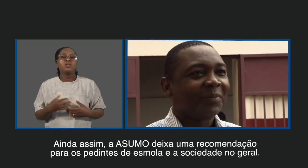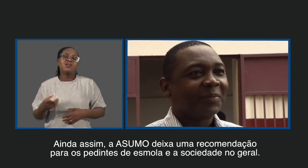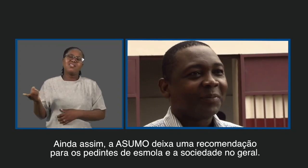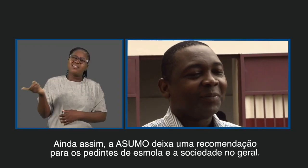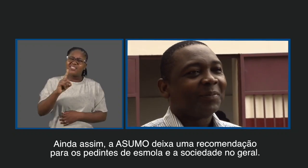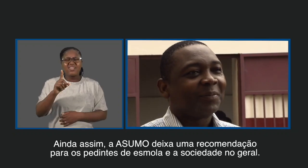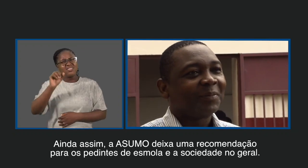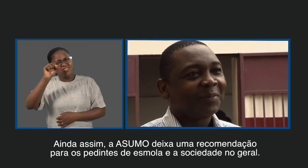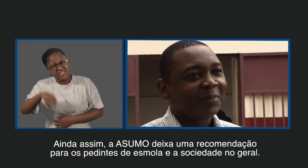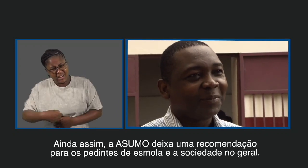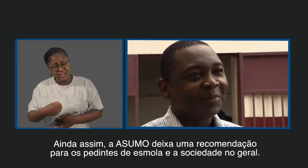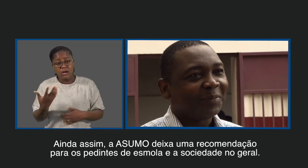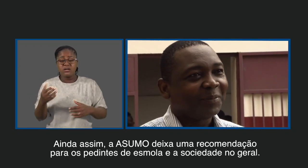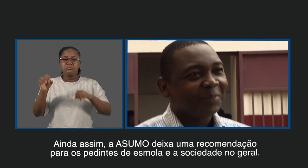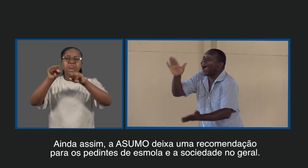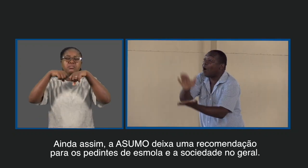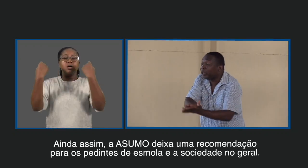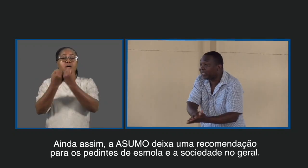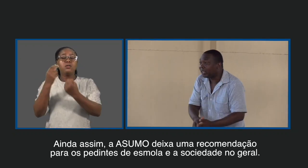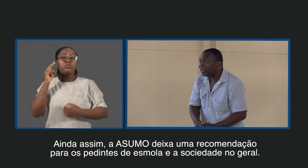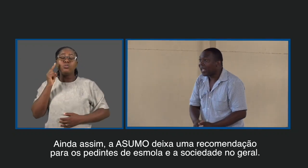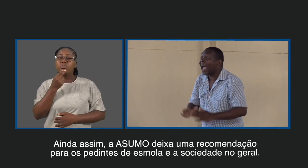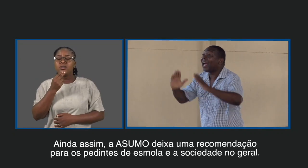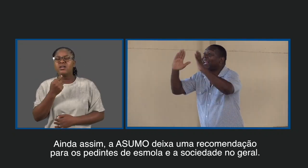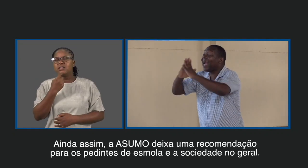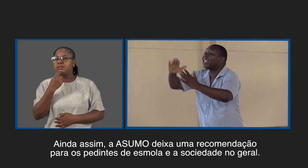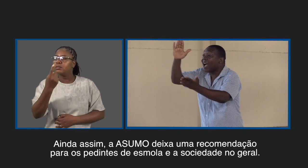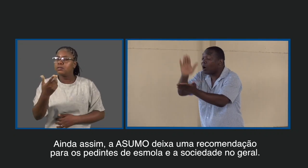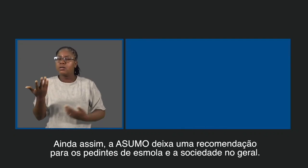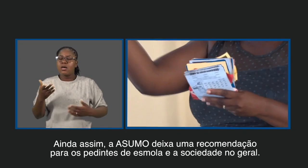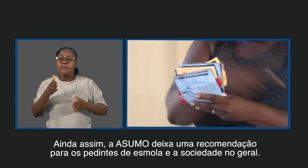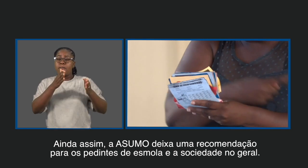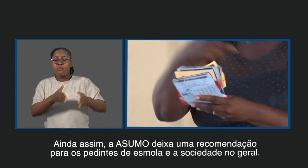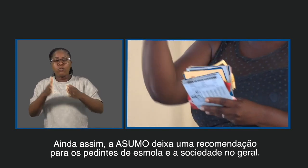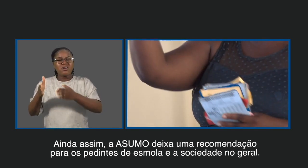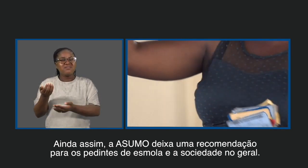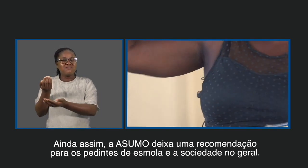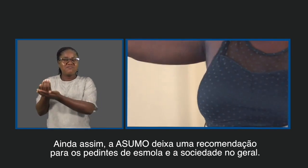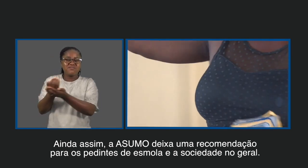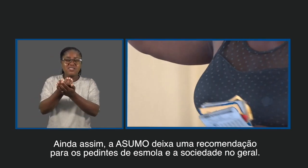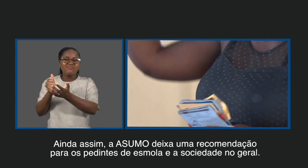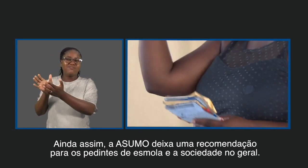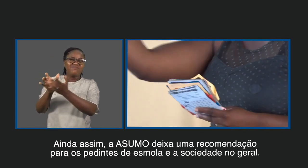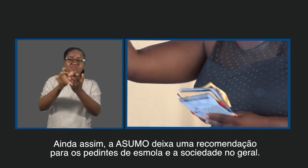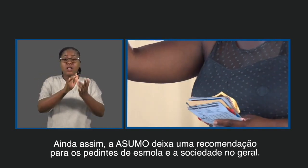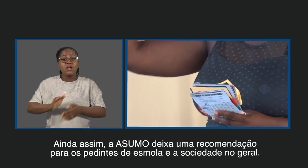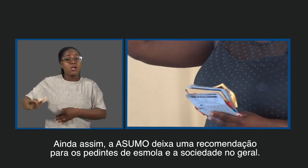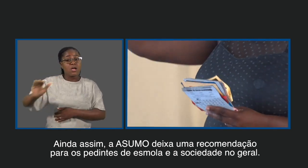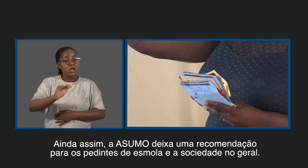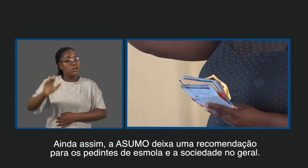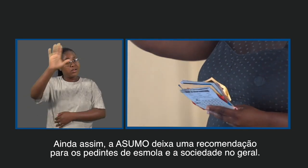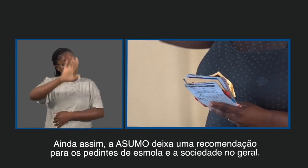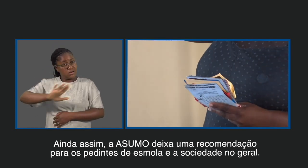Ainda assim, a Assumo deixa uma recomendação para os pedintes de esmola e a sociedade em geral.